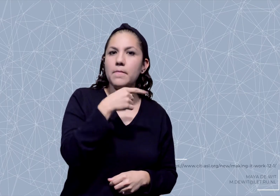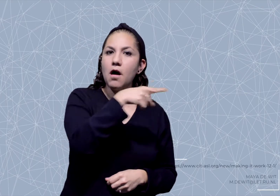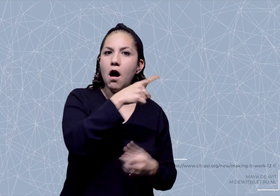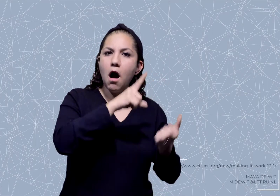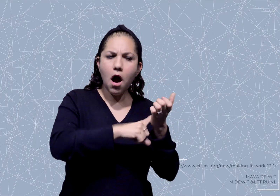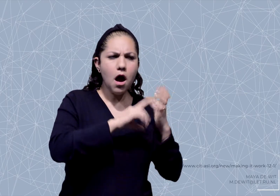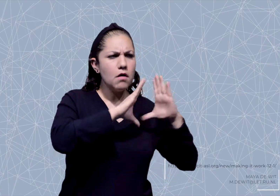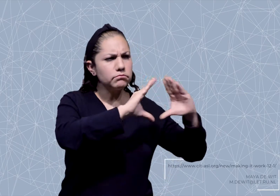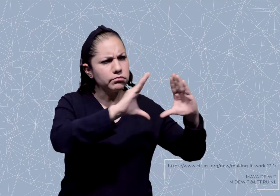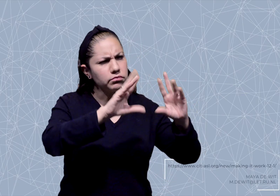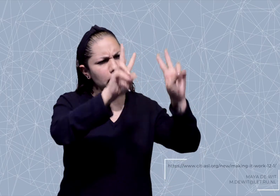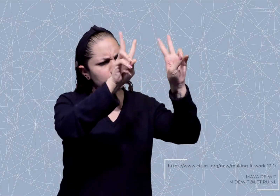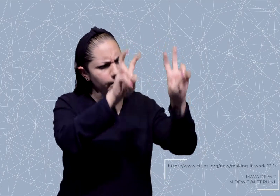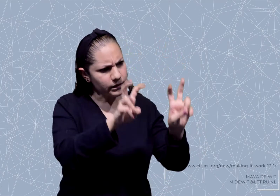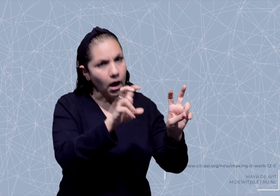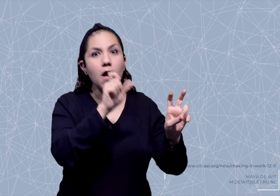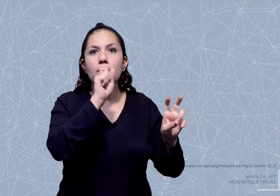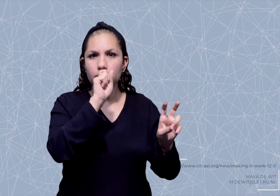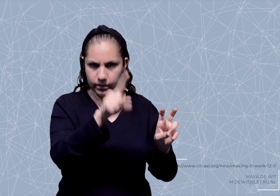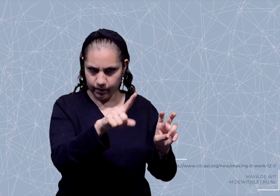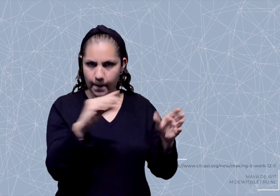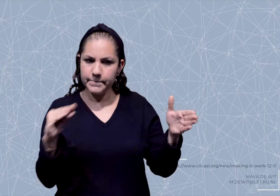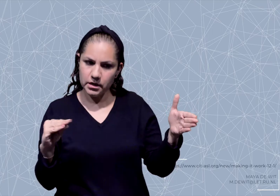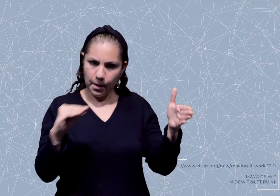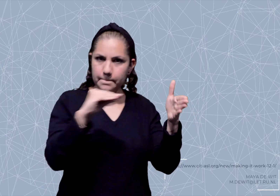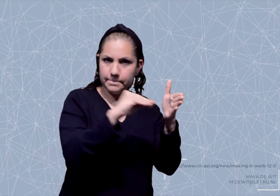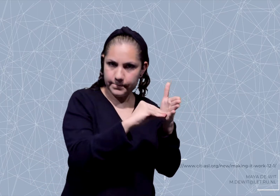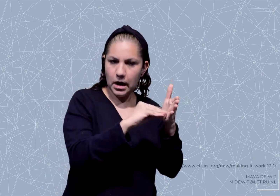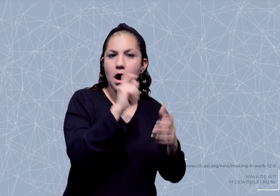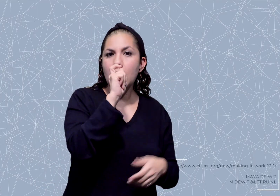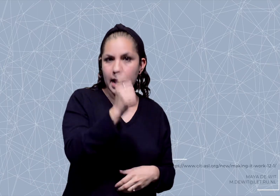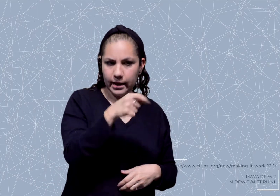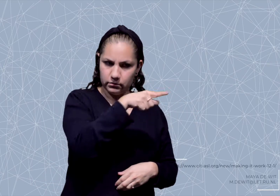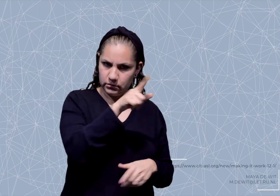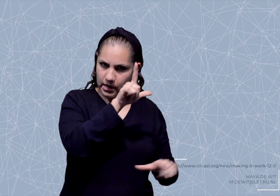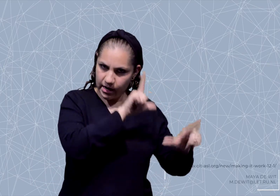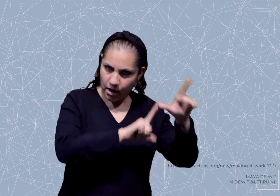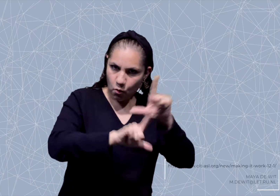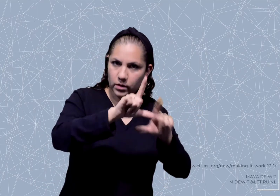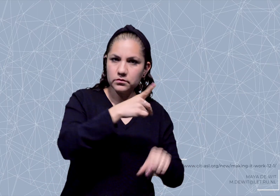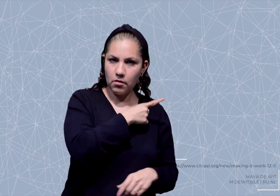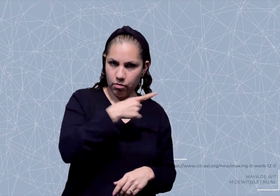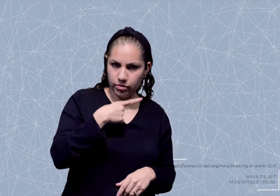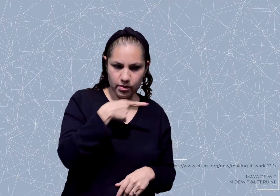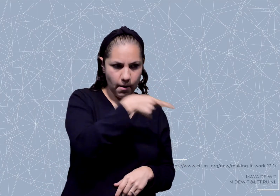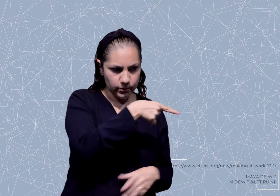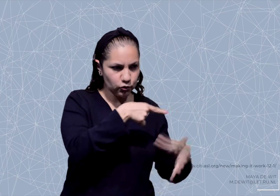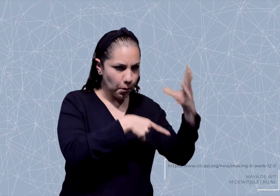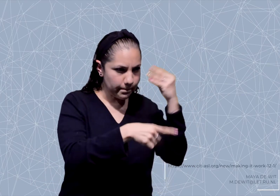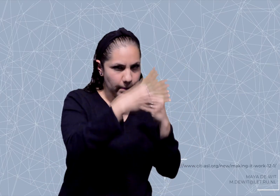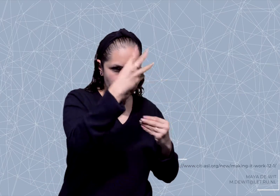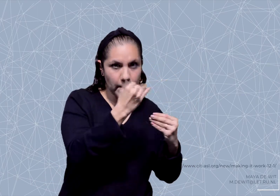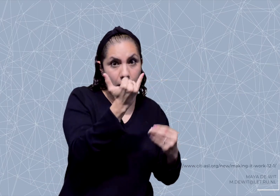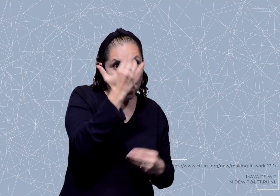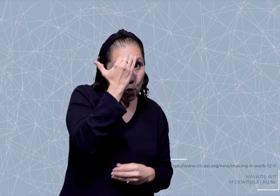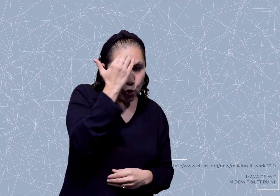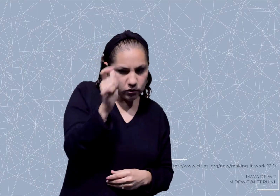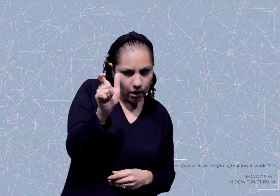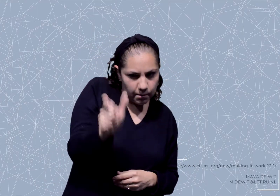los programas de los intérpretes de lenguas orales han agregado la lengua de señas del país como una lengua más de trabajo.